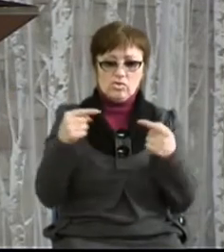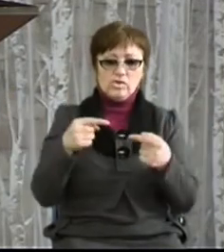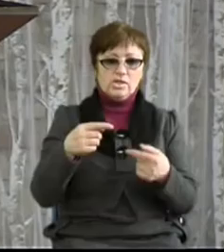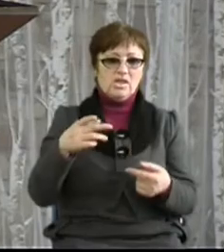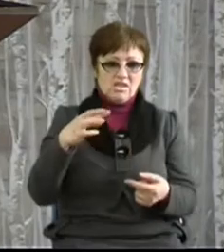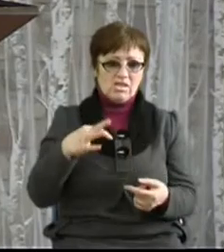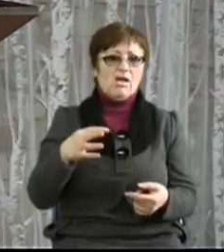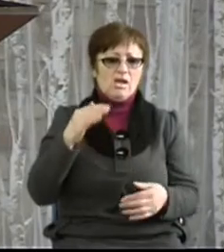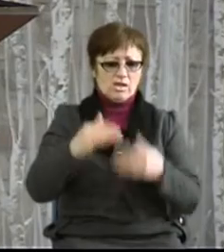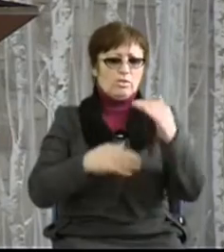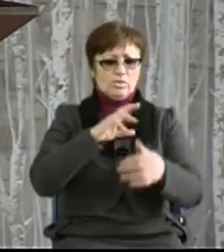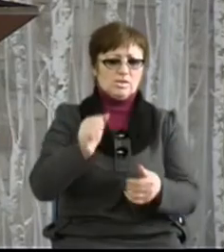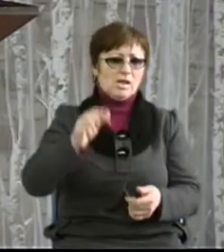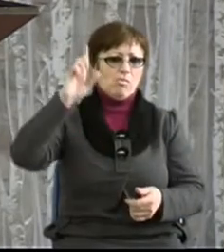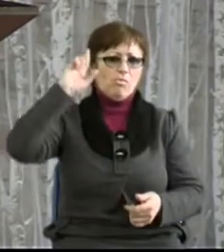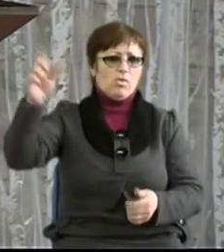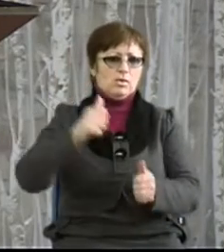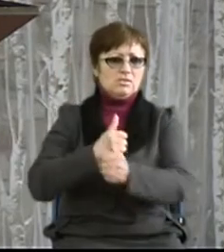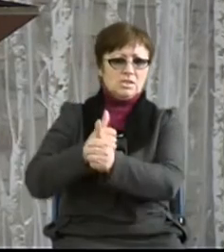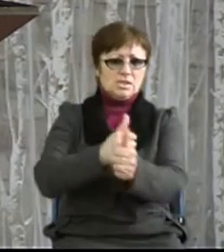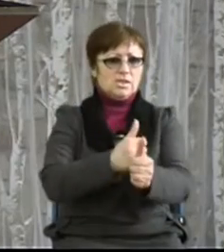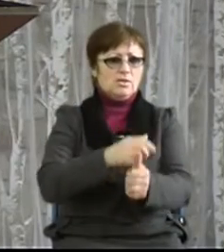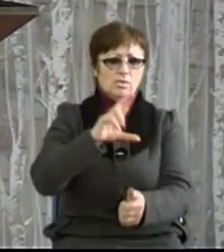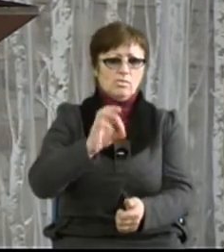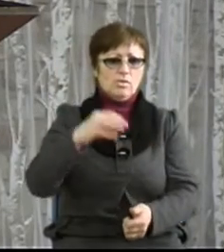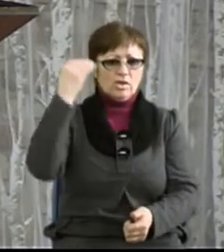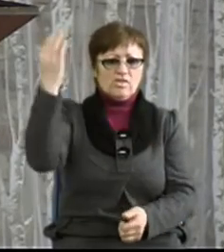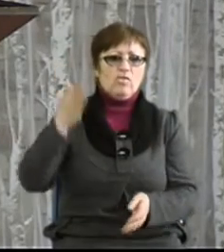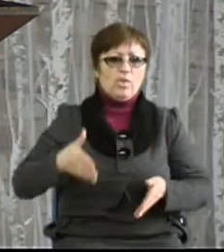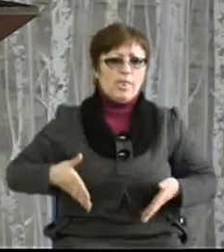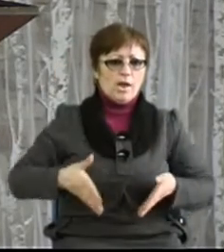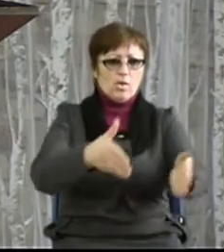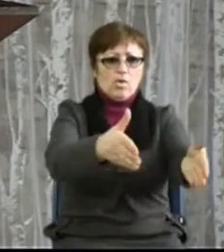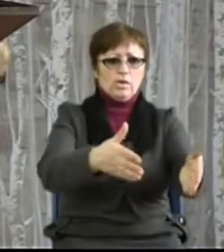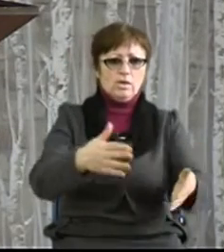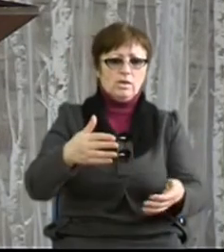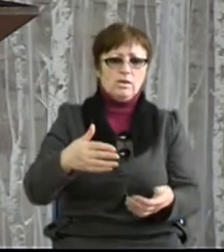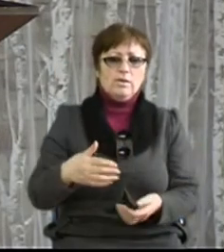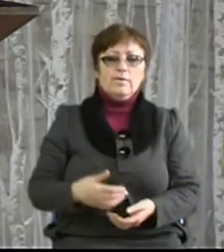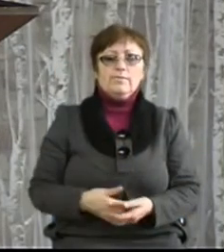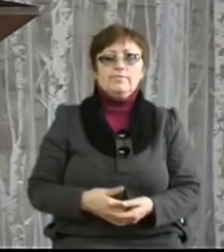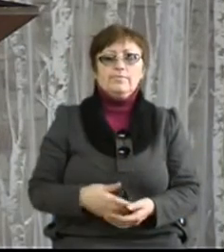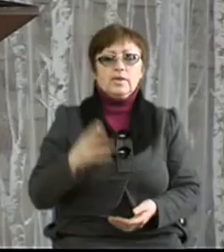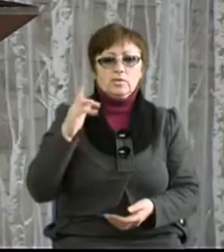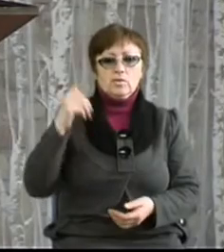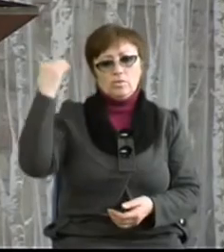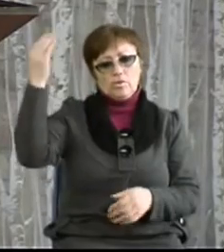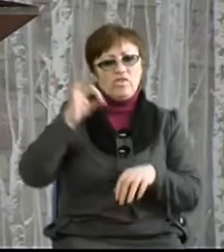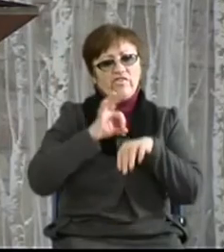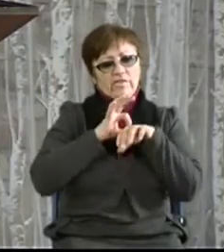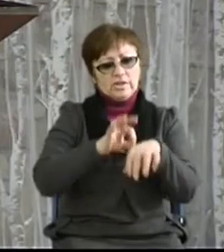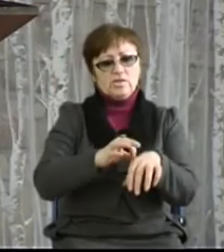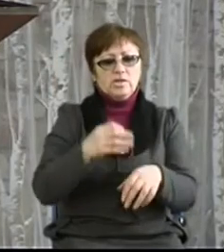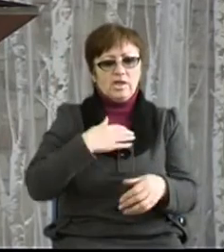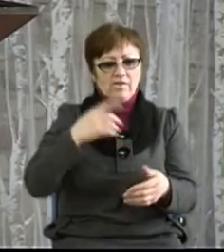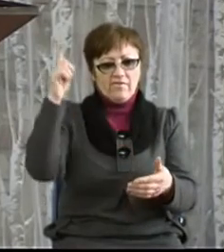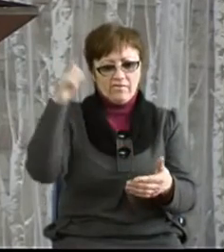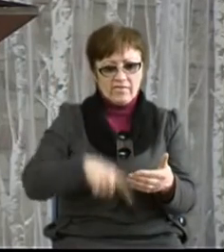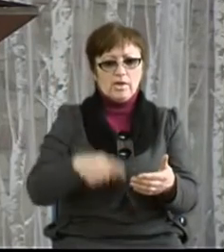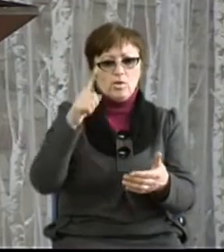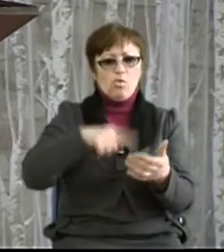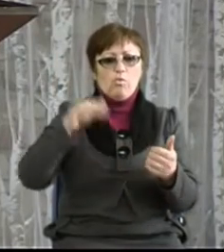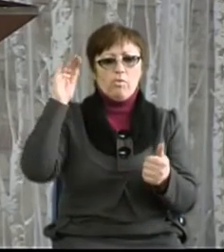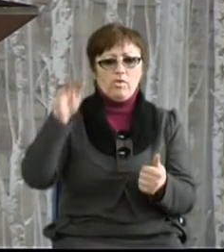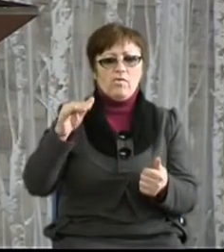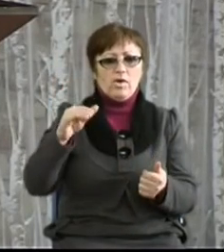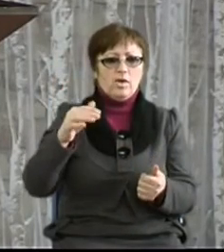я иду за Богом, я следую по Его дороге, я иду по Его путям, которыми Он меня ведет. Я верю в Бога, я